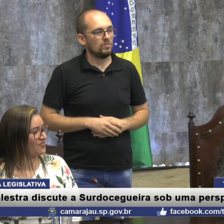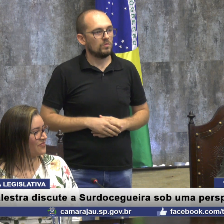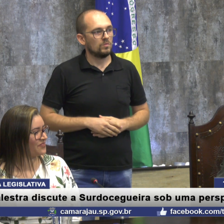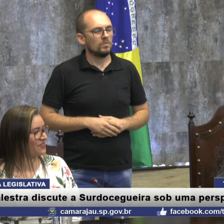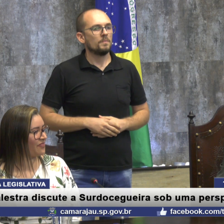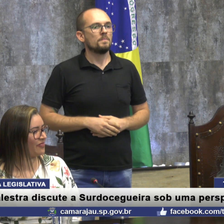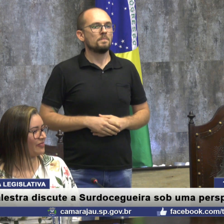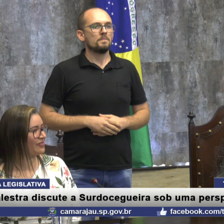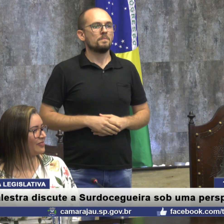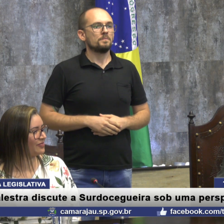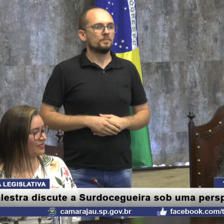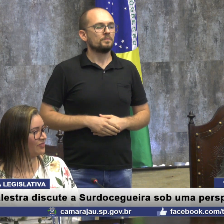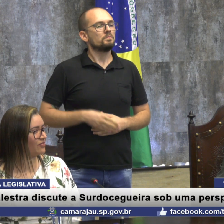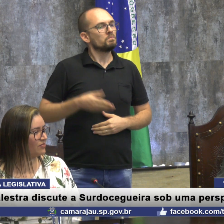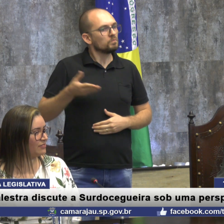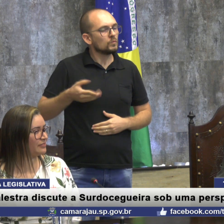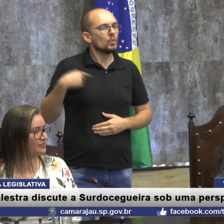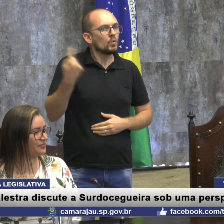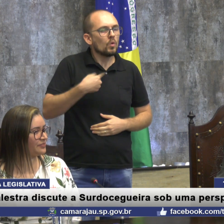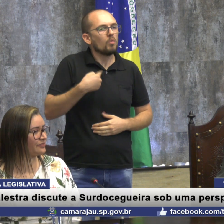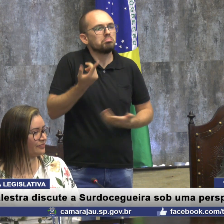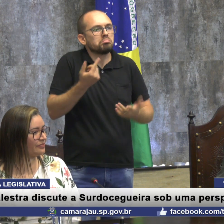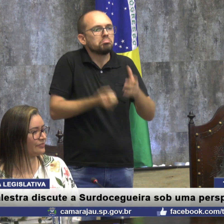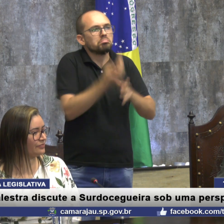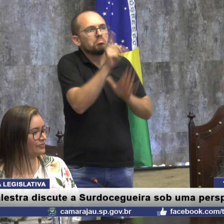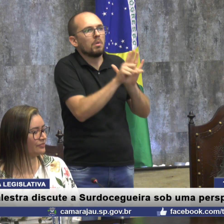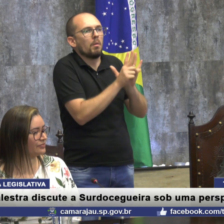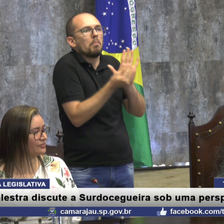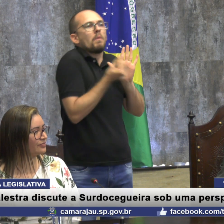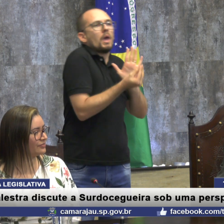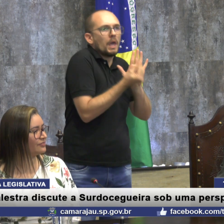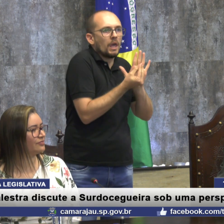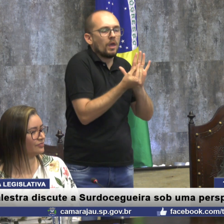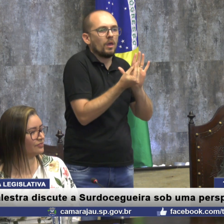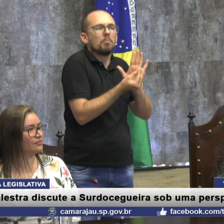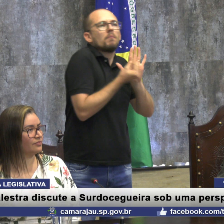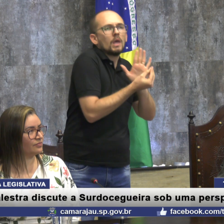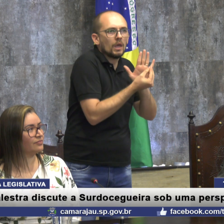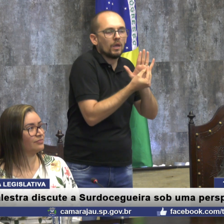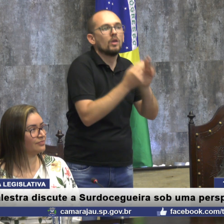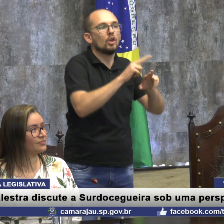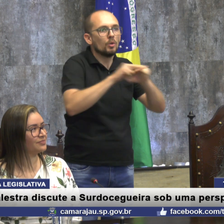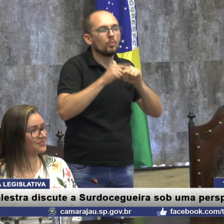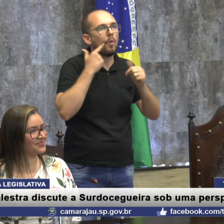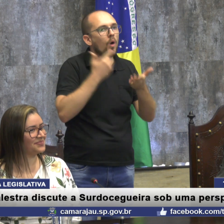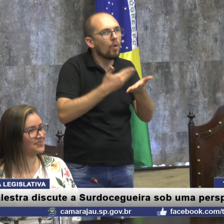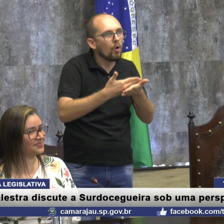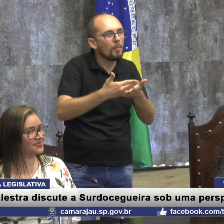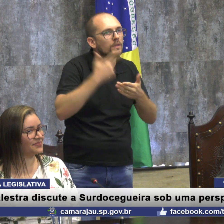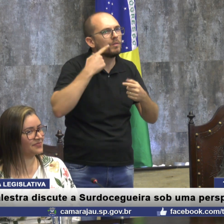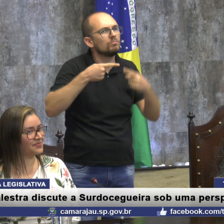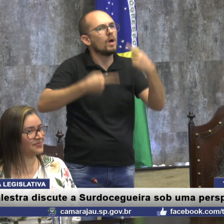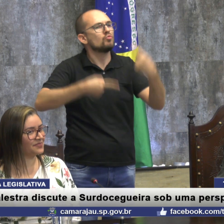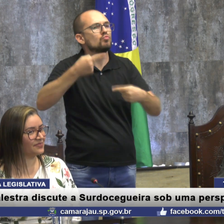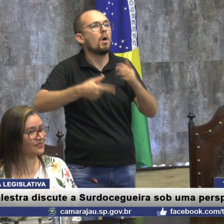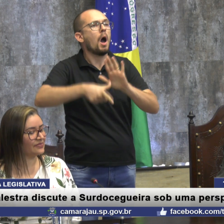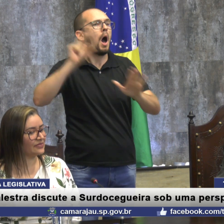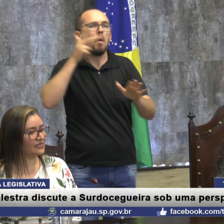estamos alcançando os nossos objetivos, que é dar visibilidade às pessoas surdo-cegueiras.